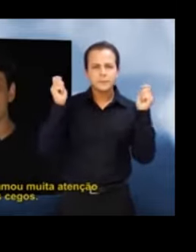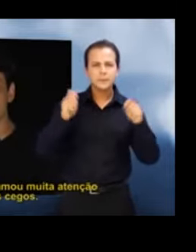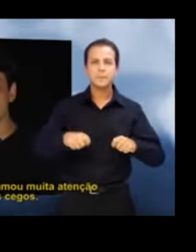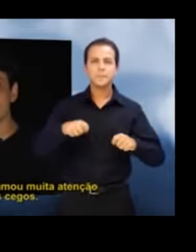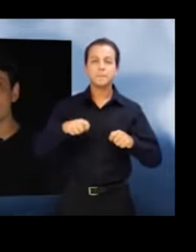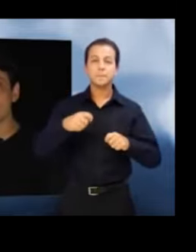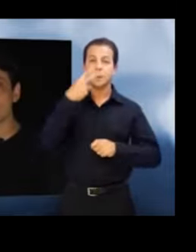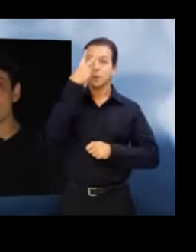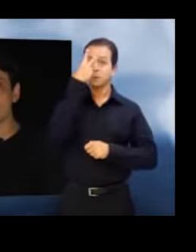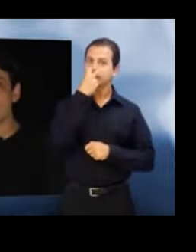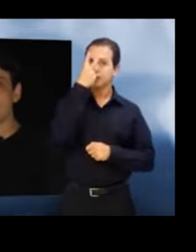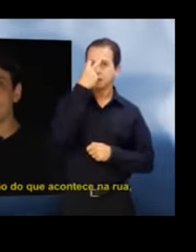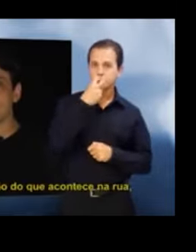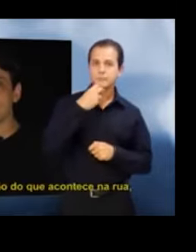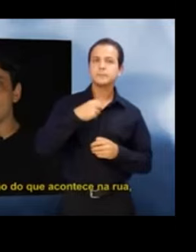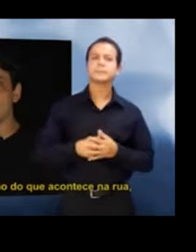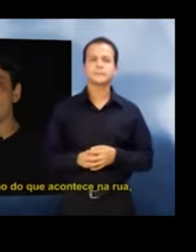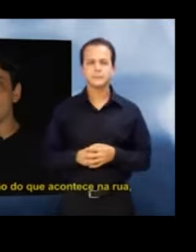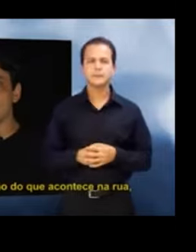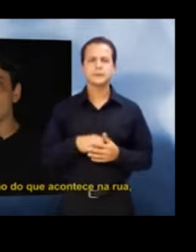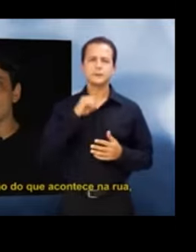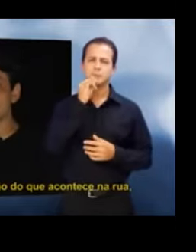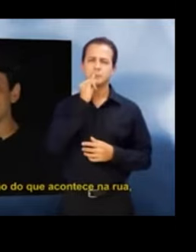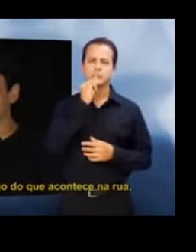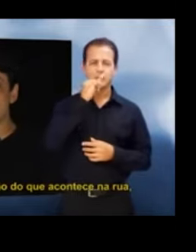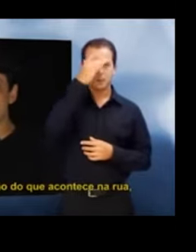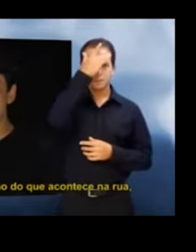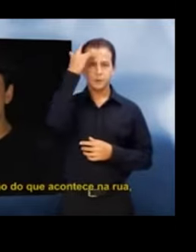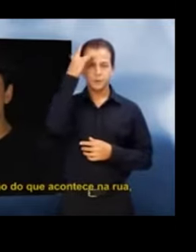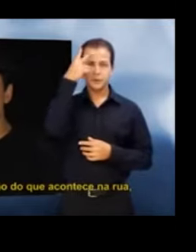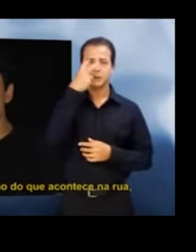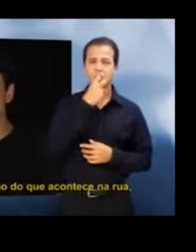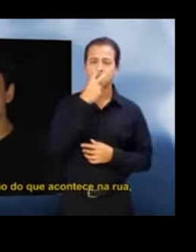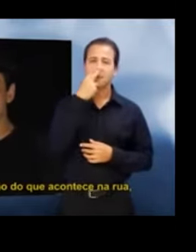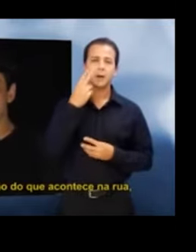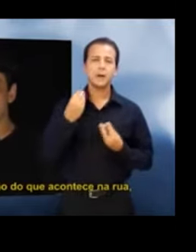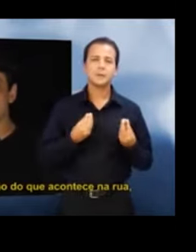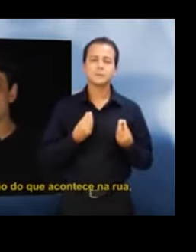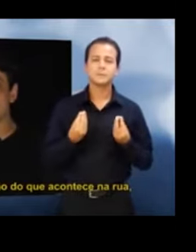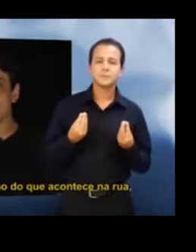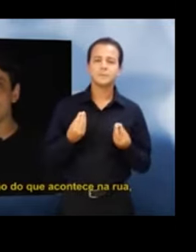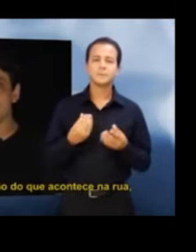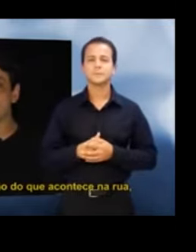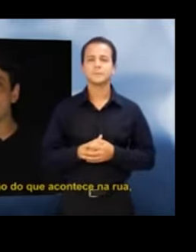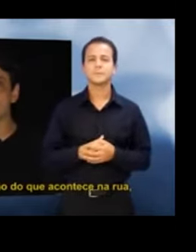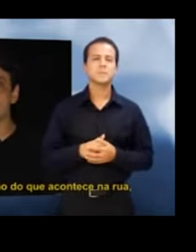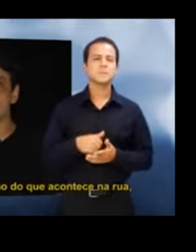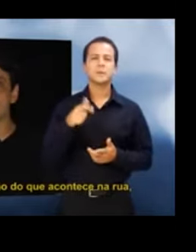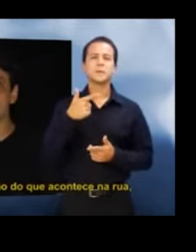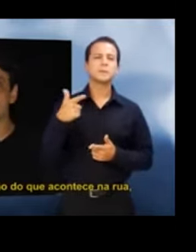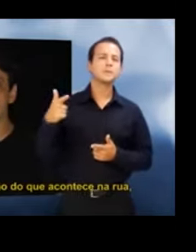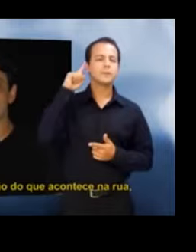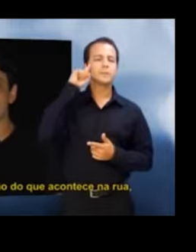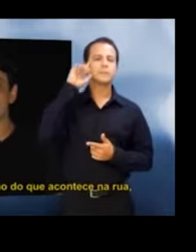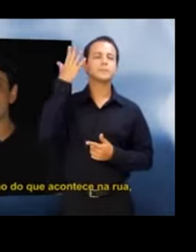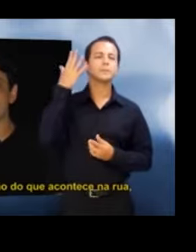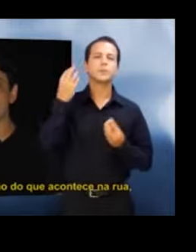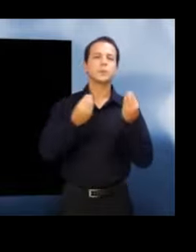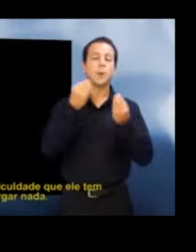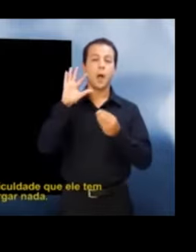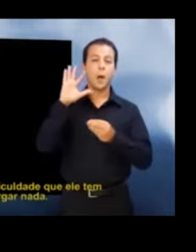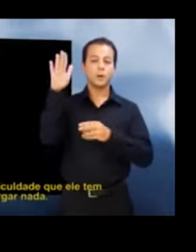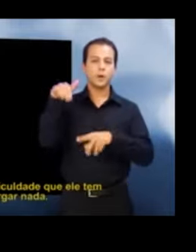com os cegos. Eles são totalmente sem noção do que acontece